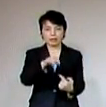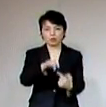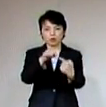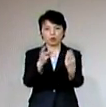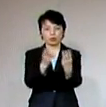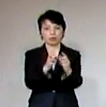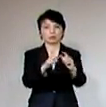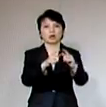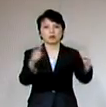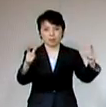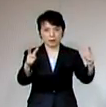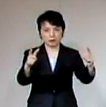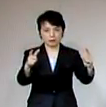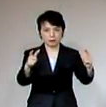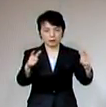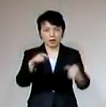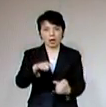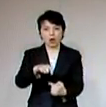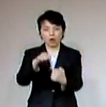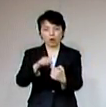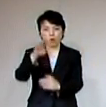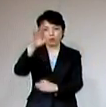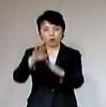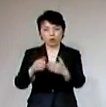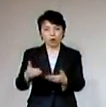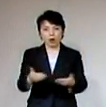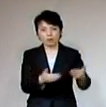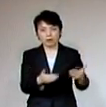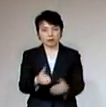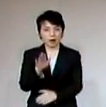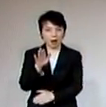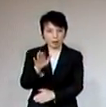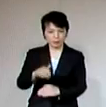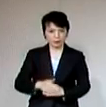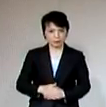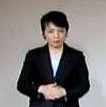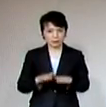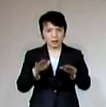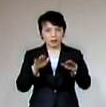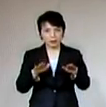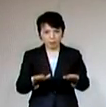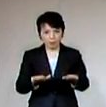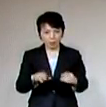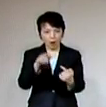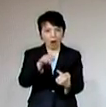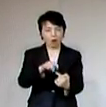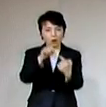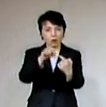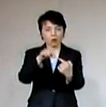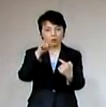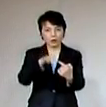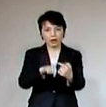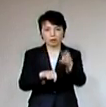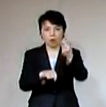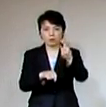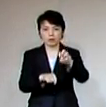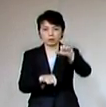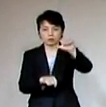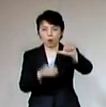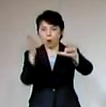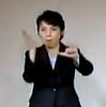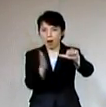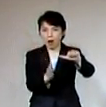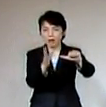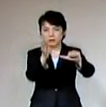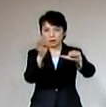増えまして、雇用が不安定化したことにあります。今では雇用の約 35%